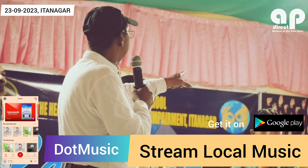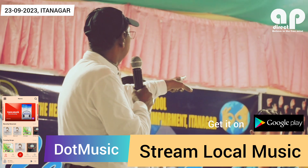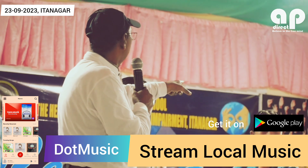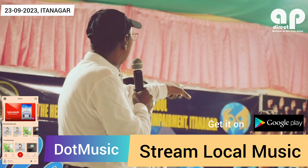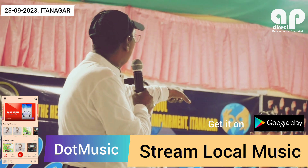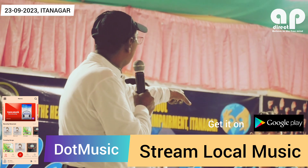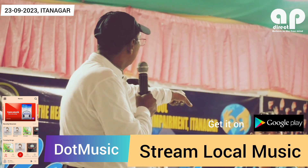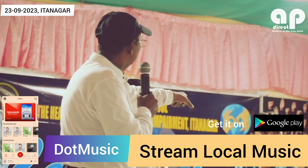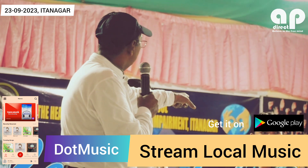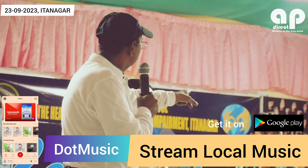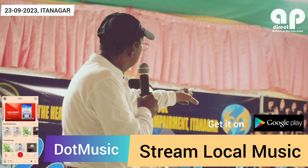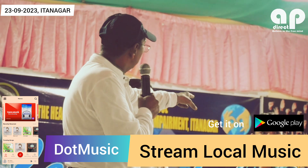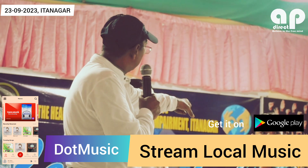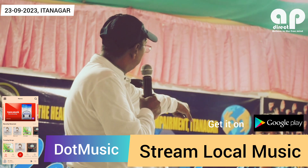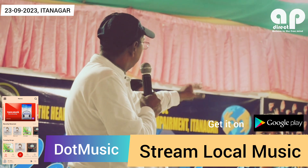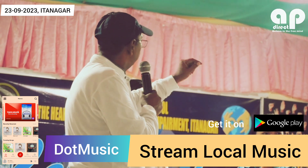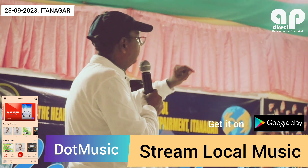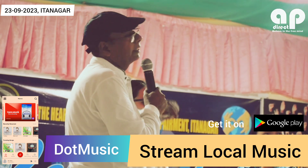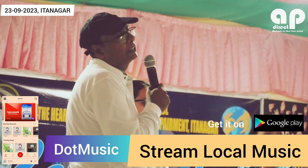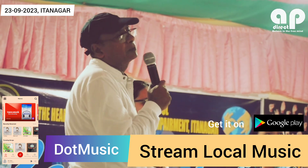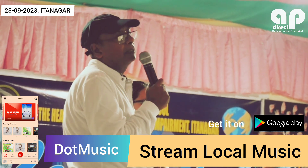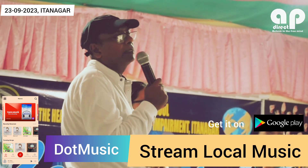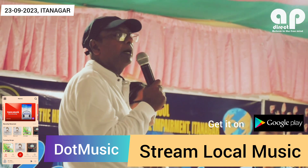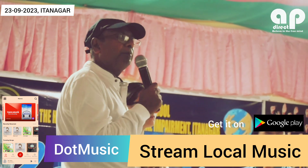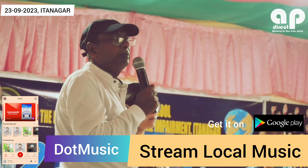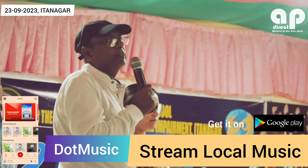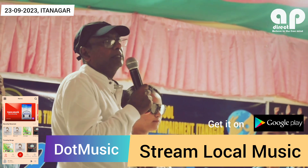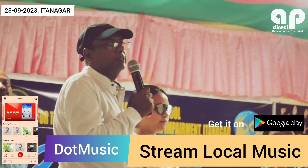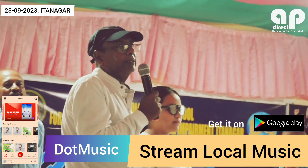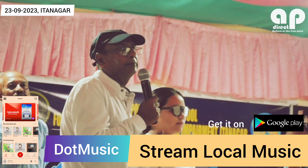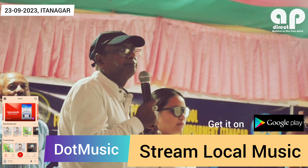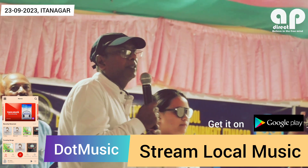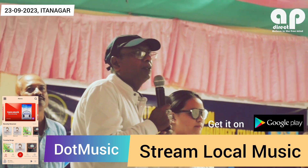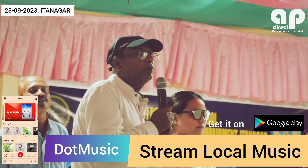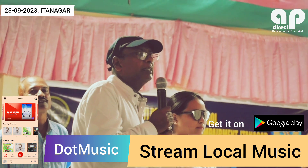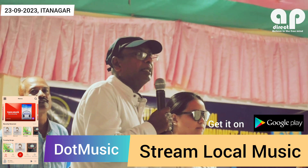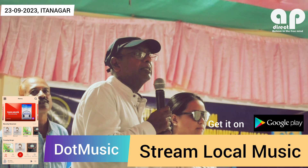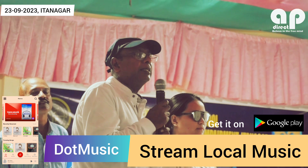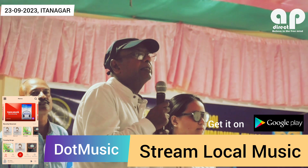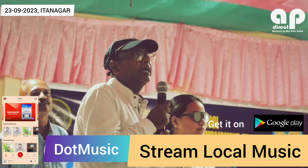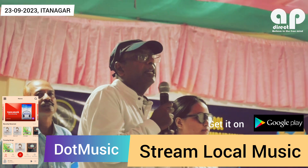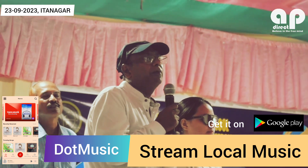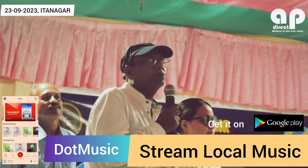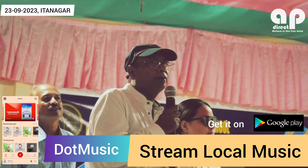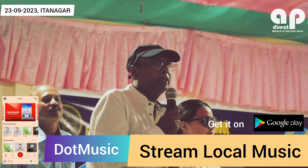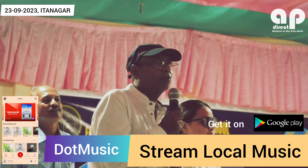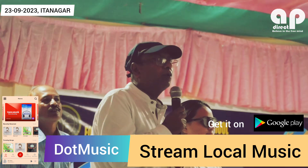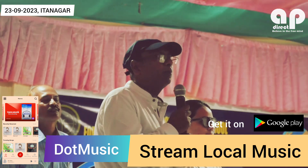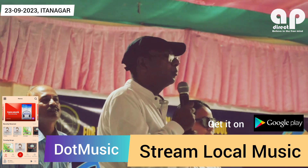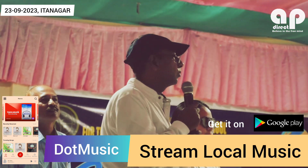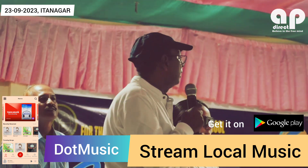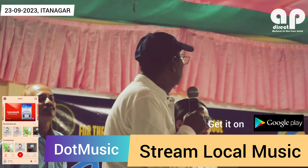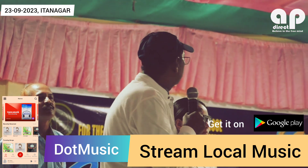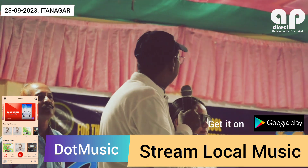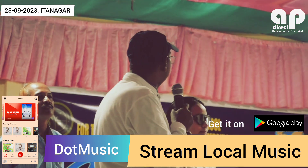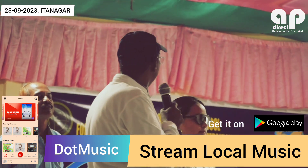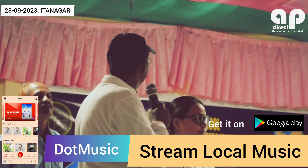हैं और डबल हैंड फिंगर स्पेलिंग आप भी ऐसे कर सकते हैं. तो इस तरह से साइन लैंग्वेज को है. तो हम लोग का ये जो डे